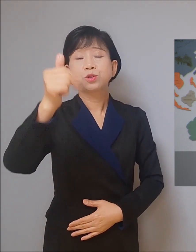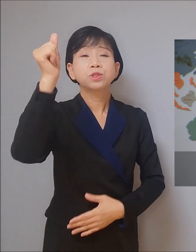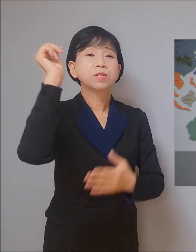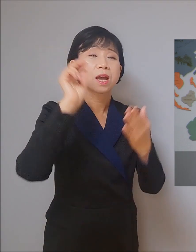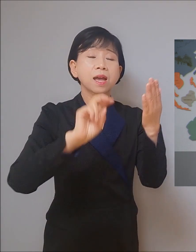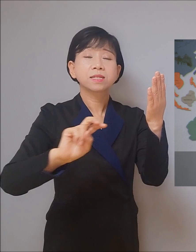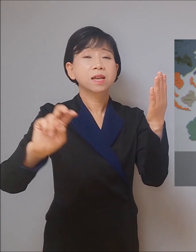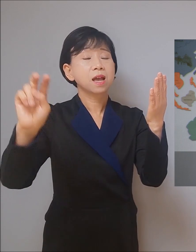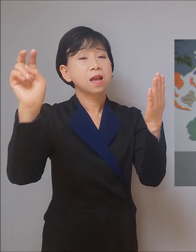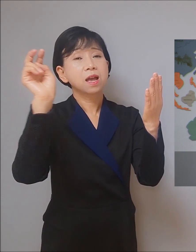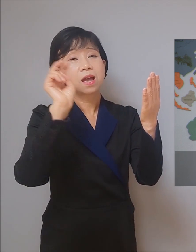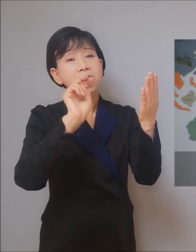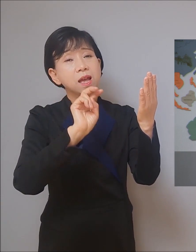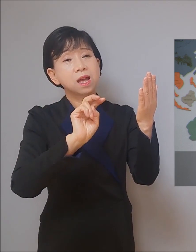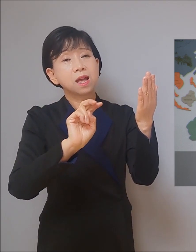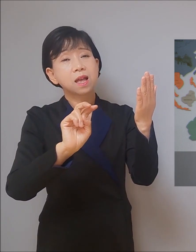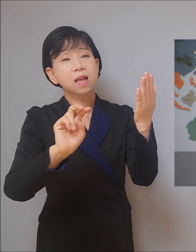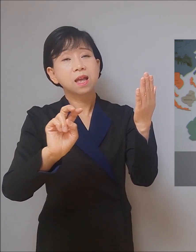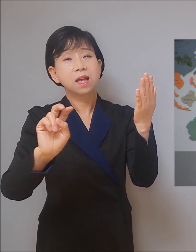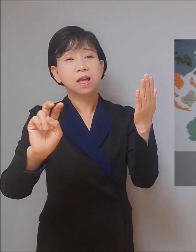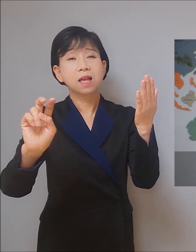찬양 주 찬양